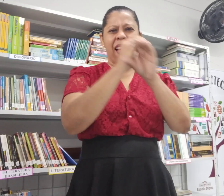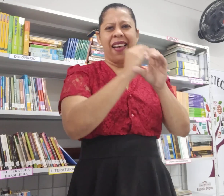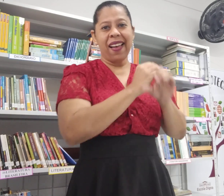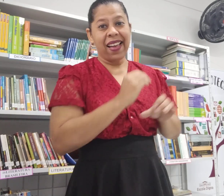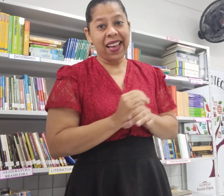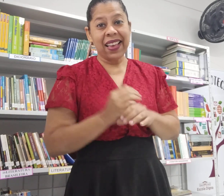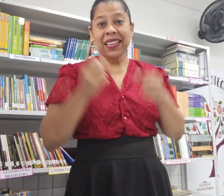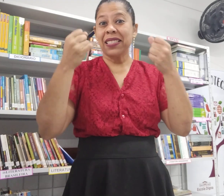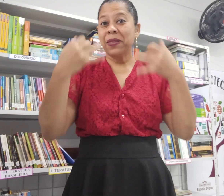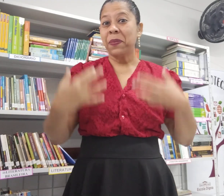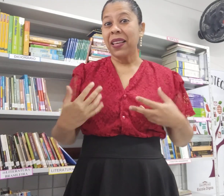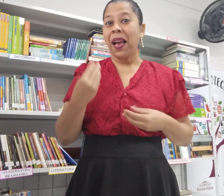Na Idade Antiga,